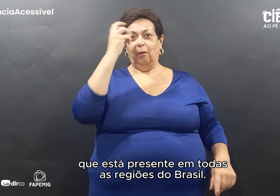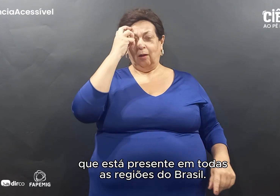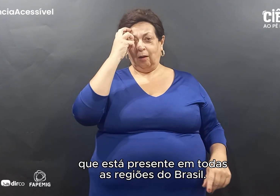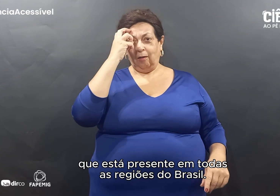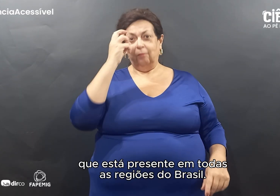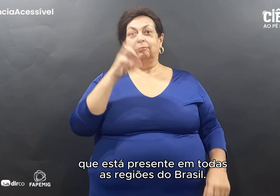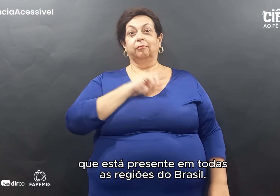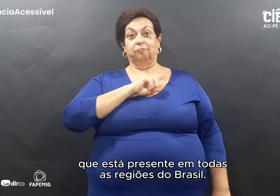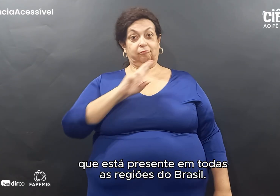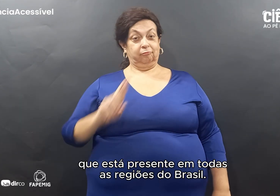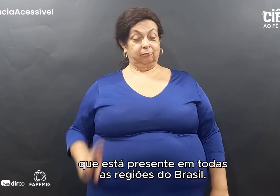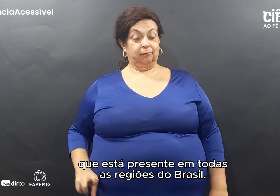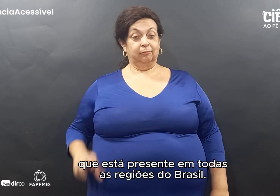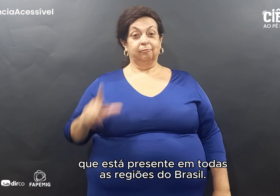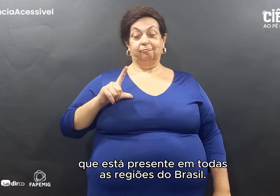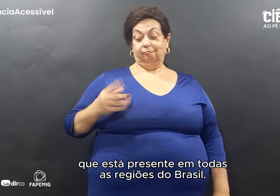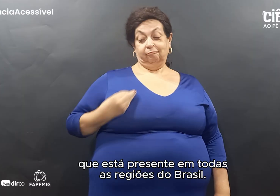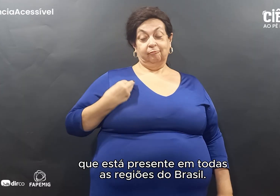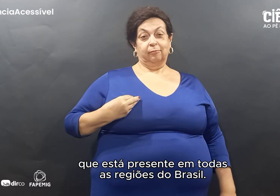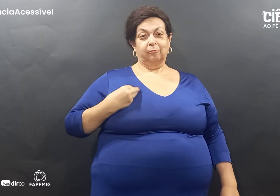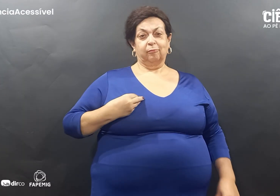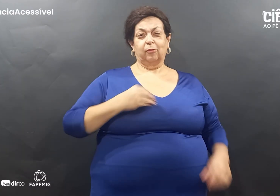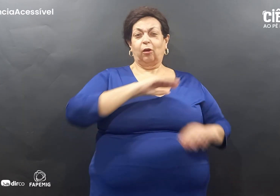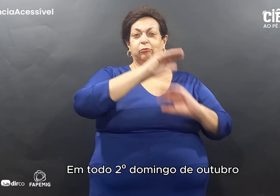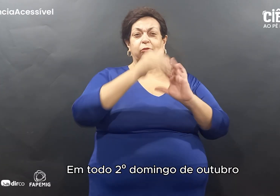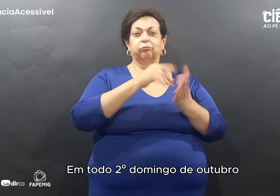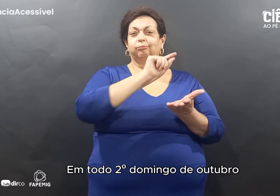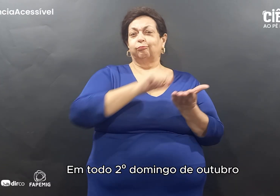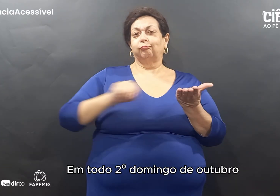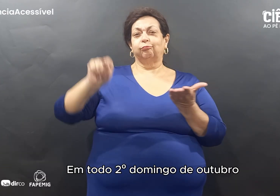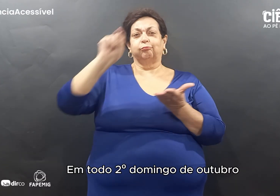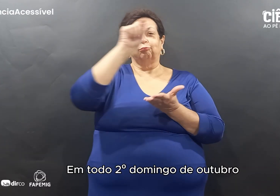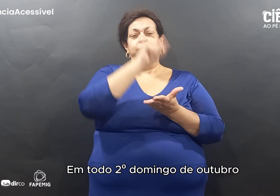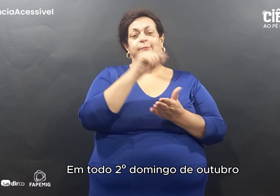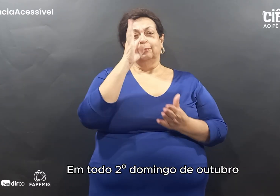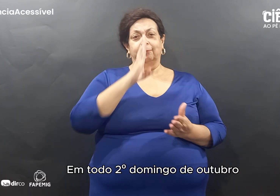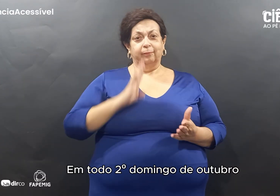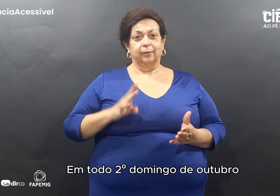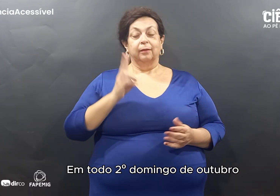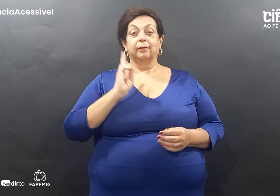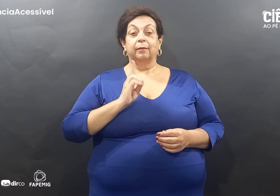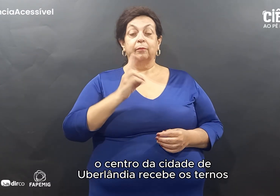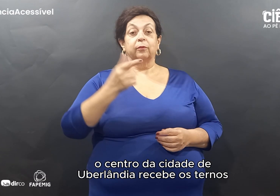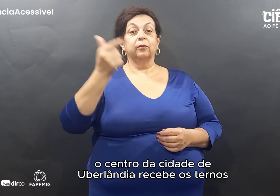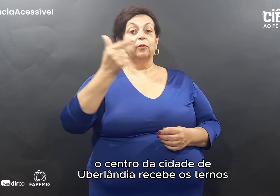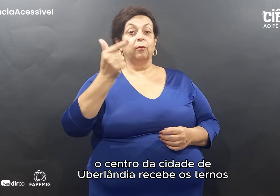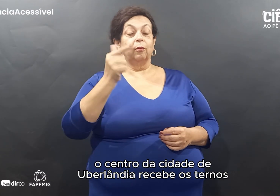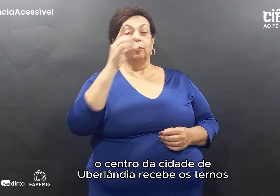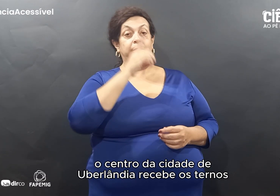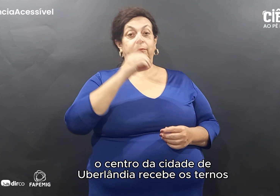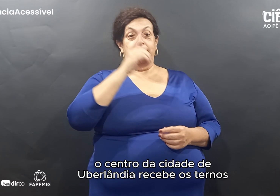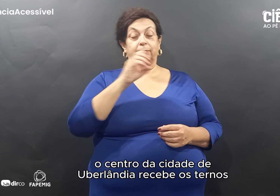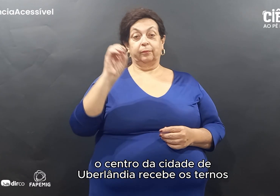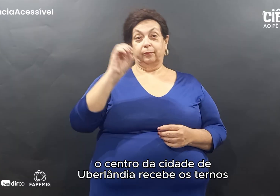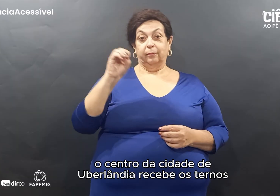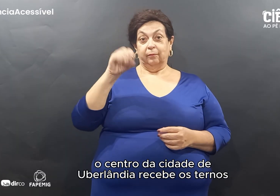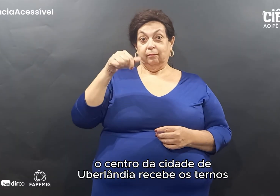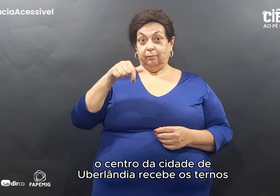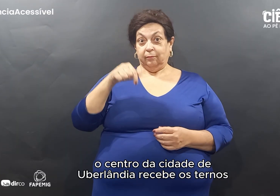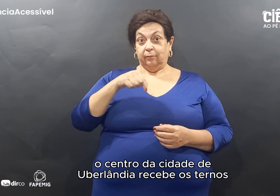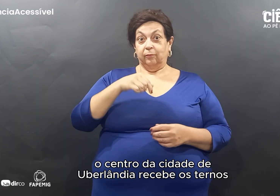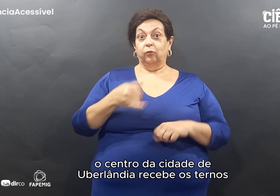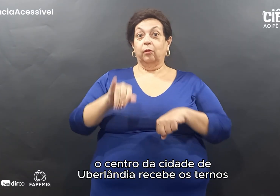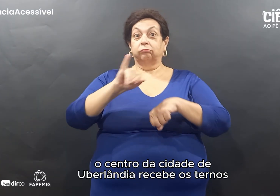está presente em todas as regiões do Brasil. Em todo segundo domingo de outubro, o centro da cidade de